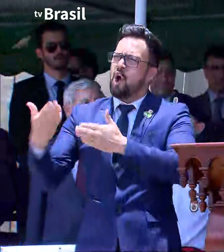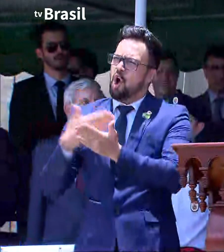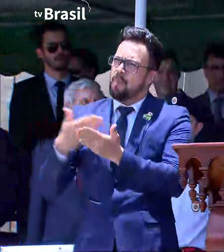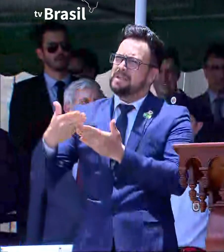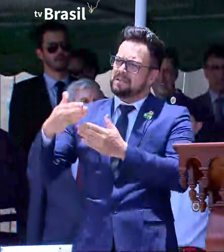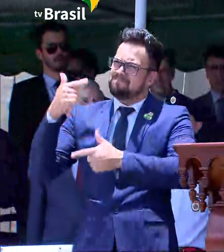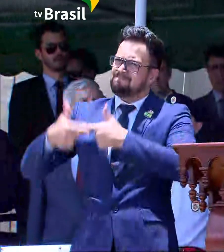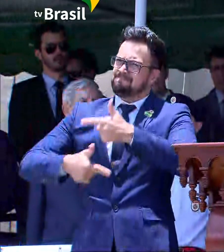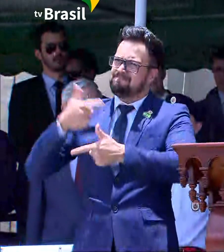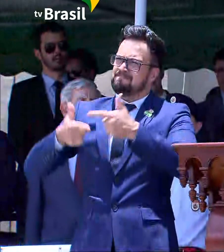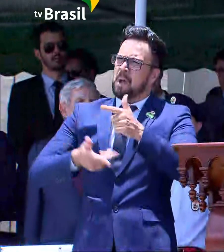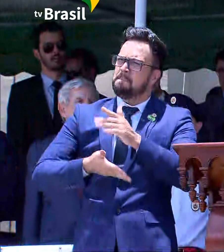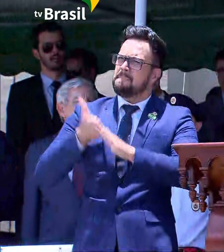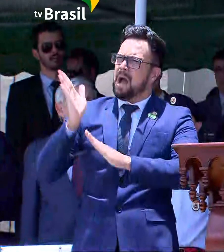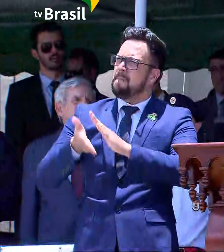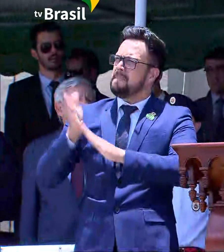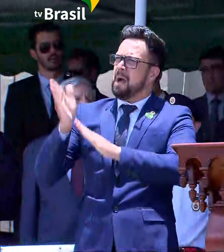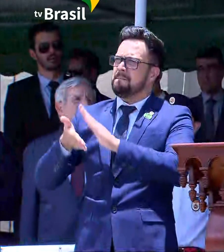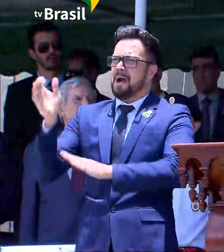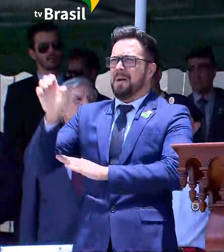Comecei a andar pelo Brasil sozinho,